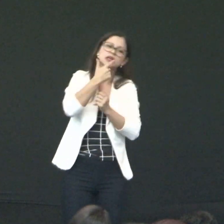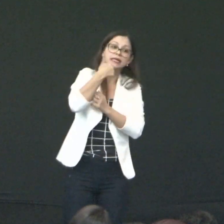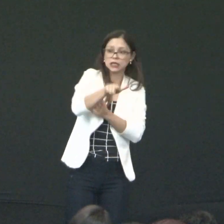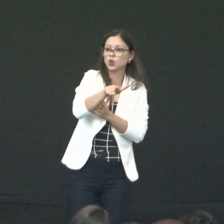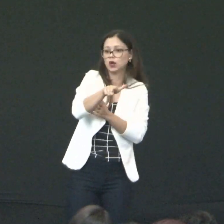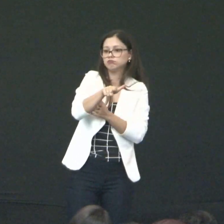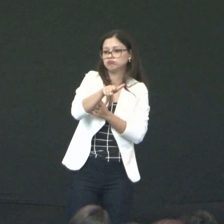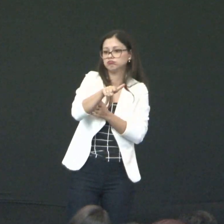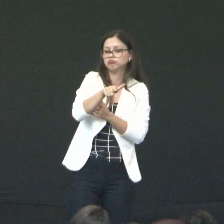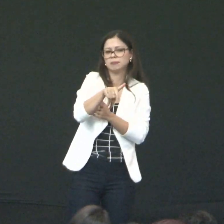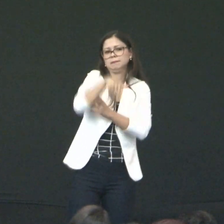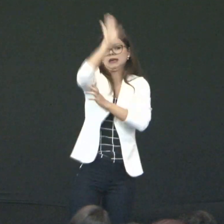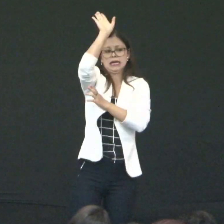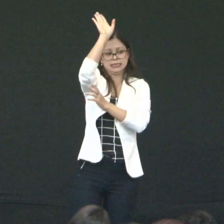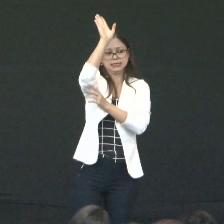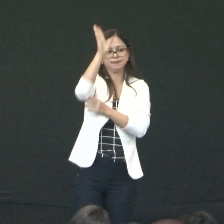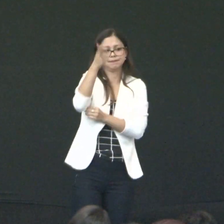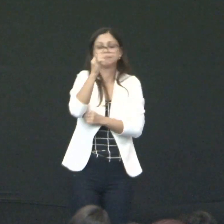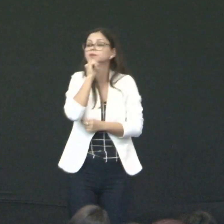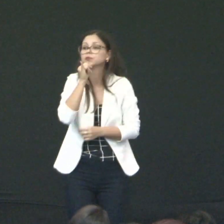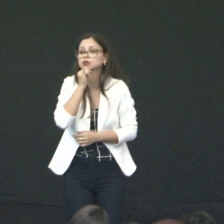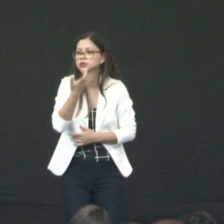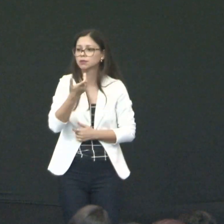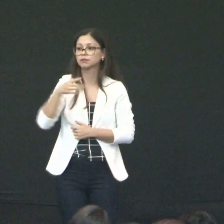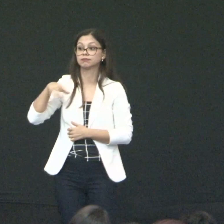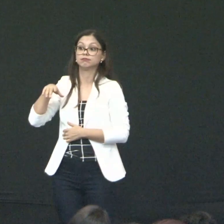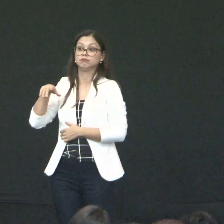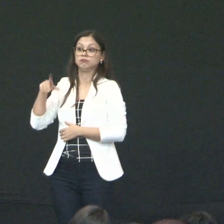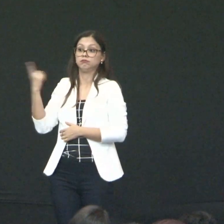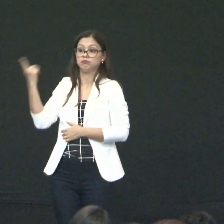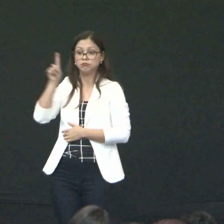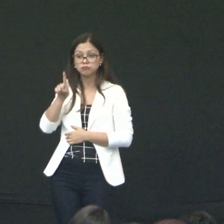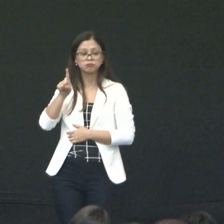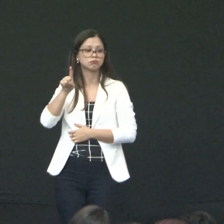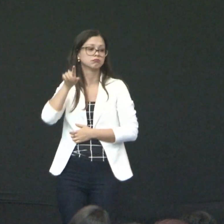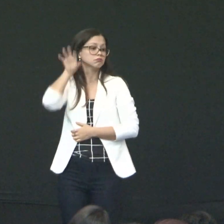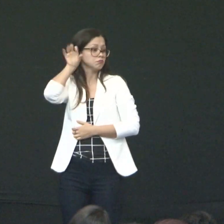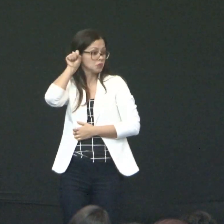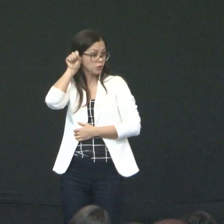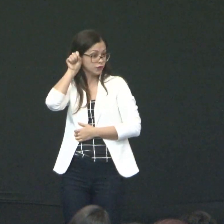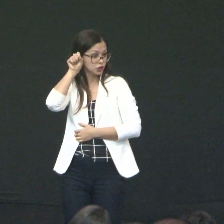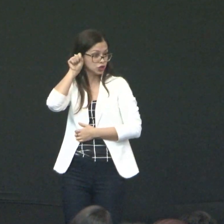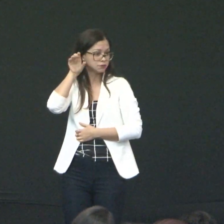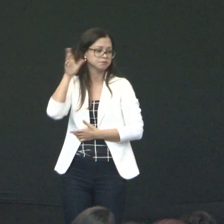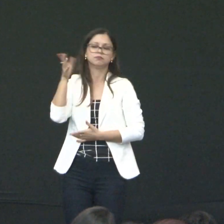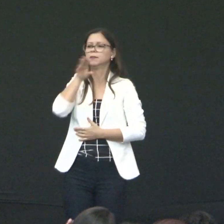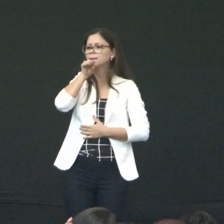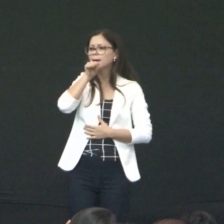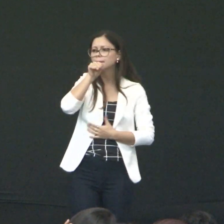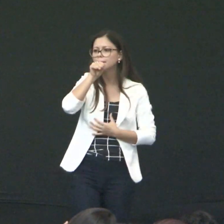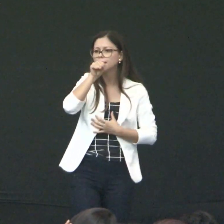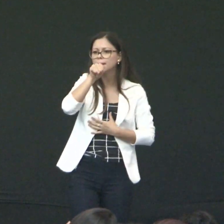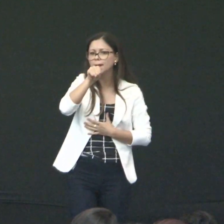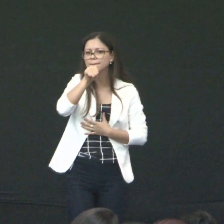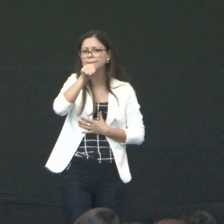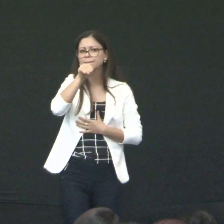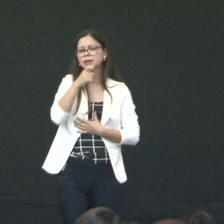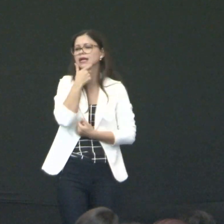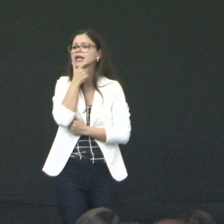ou 3 passagens de repetição. Vou dar um exemplo. Pode vir um palestrante ouvinte,